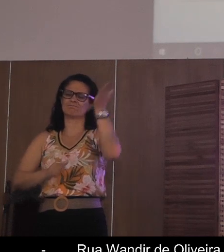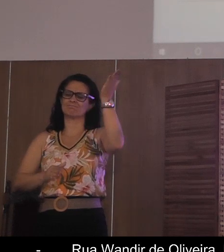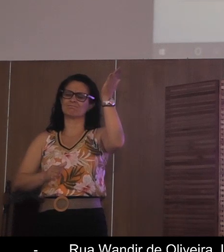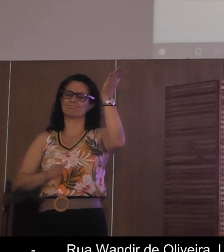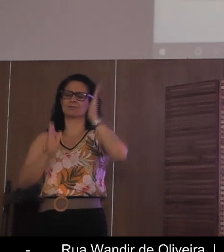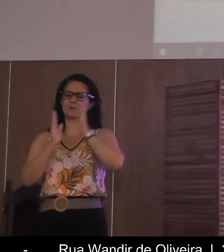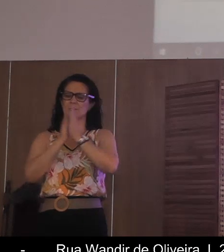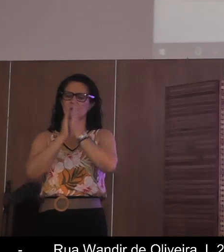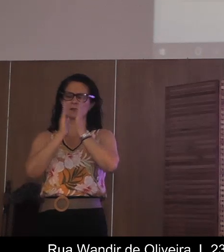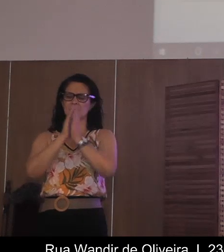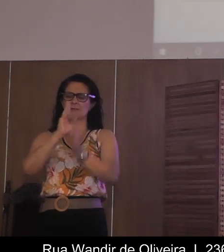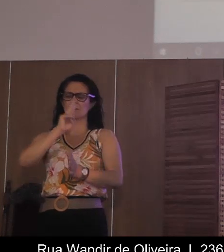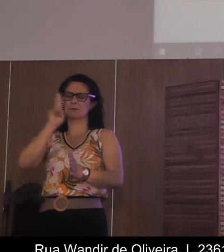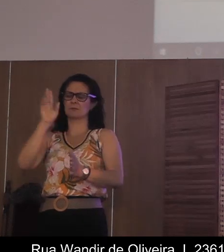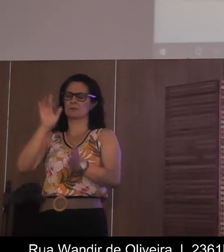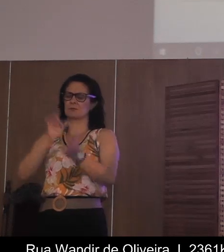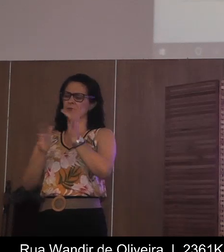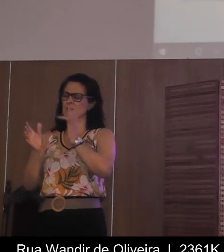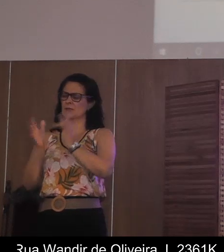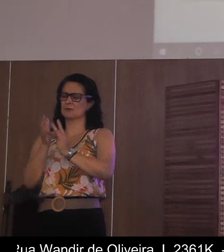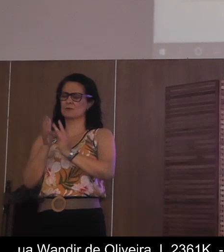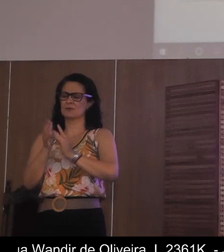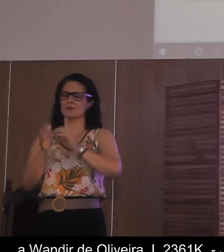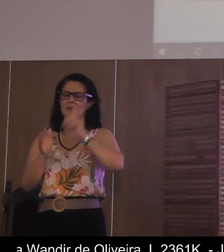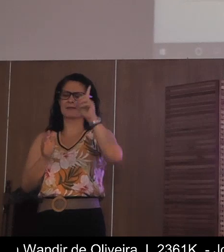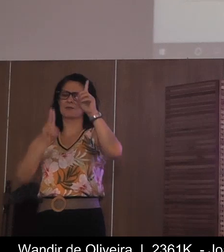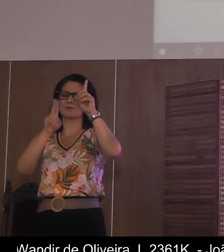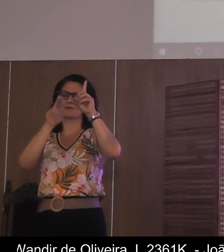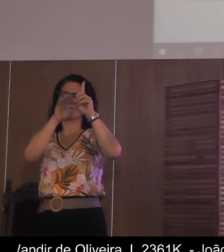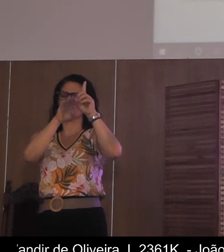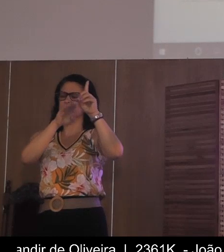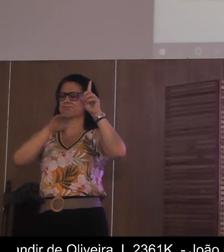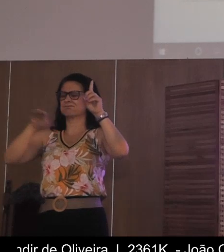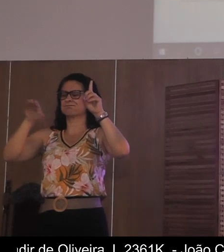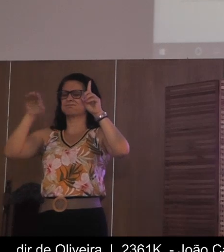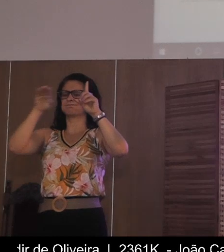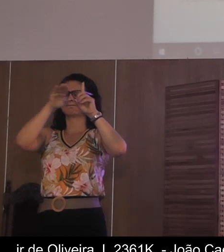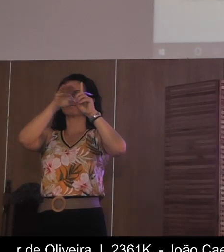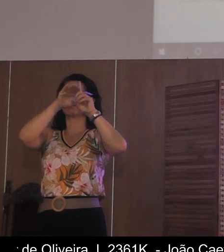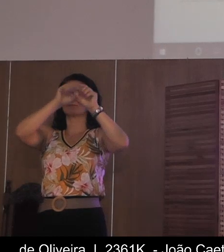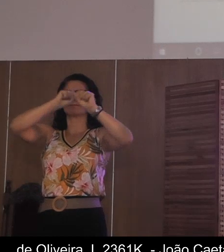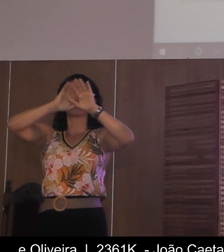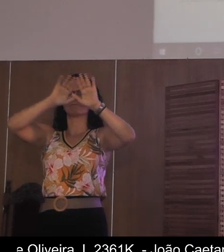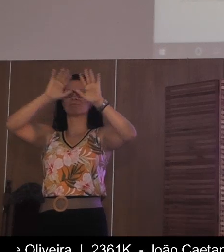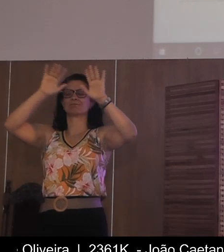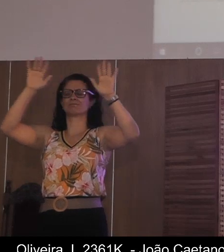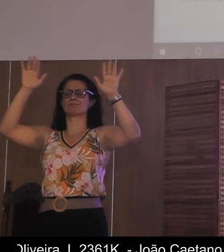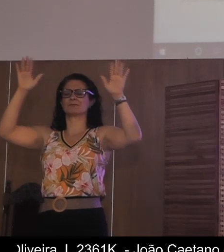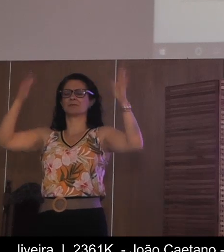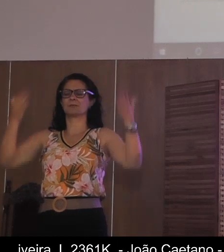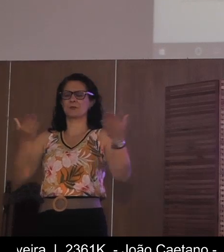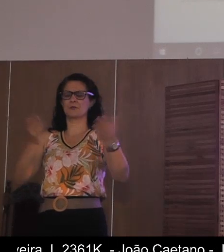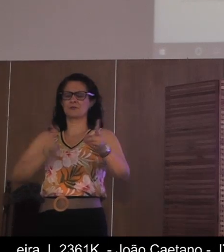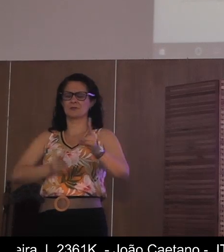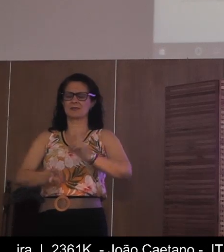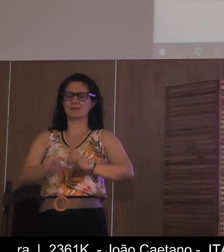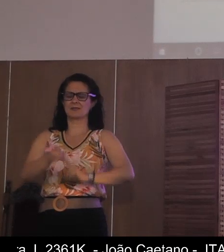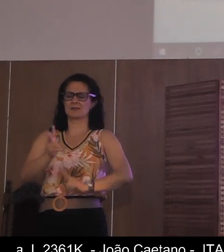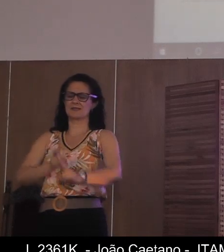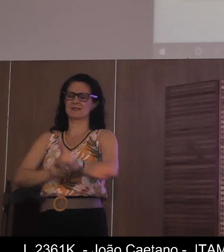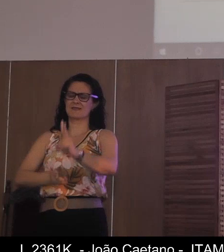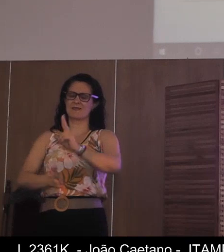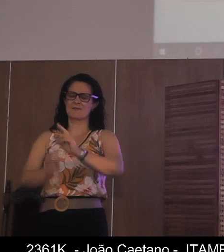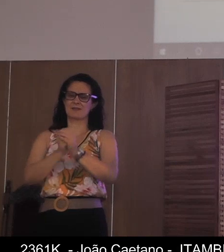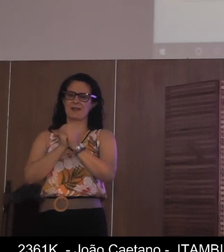de Jesus, que o Teu nome seja glorificado hoje e sempre, amém?